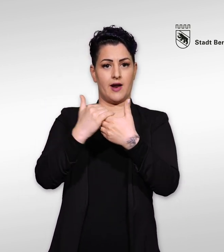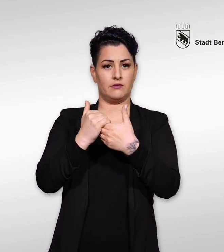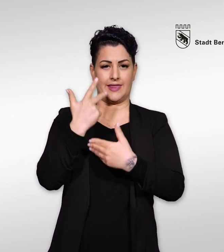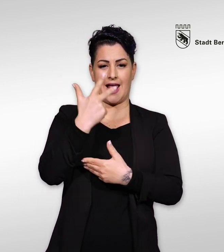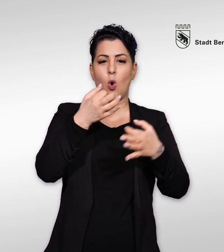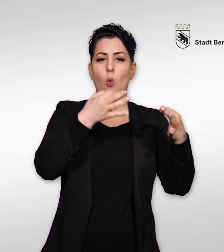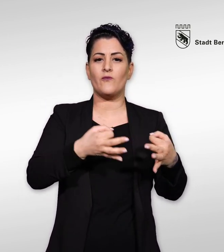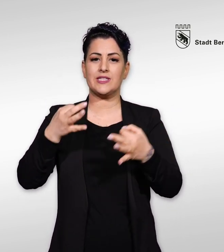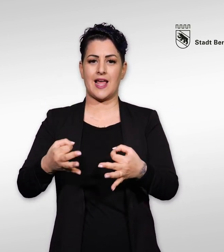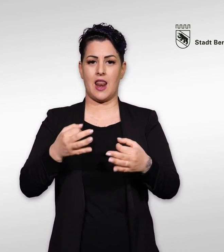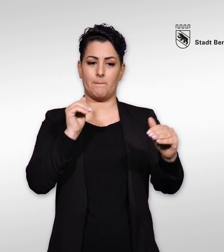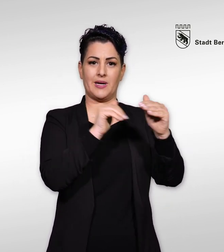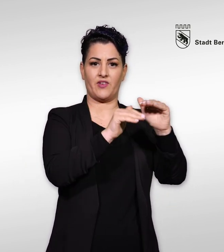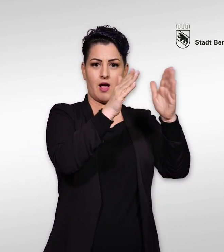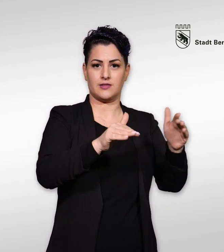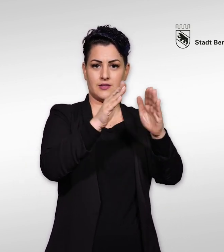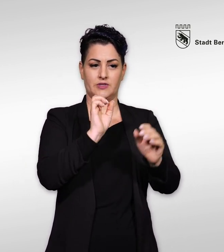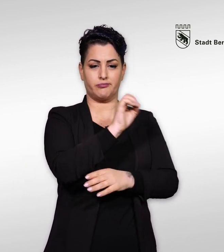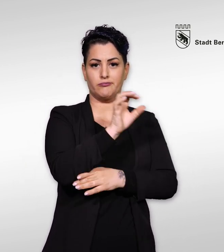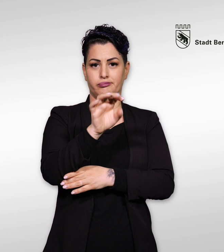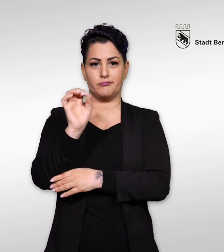auch in einen der drei offiziellen Briefkästen einwerfen.